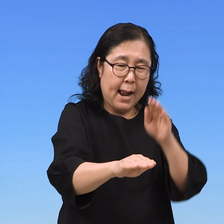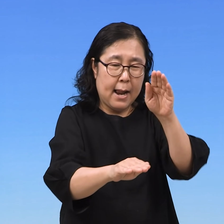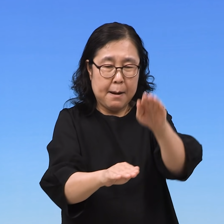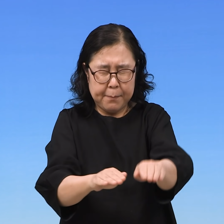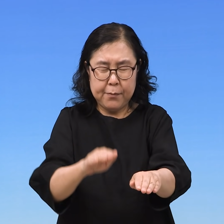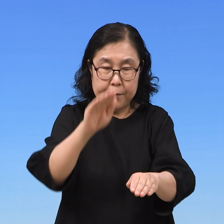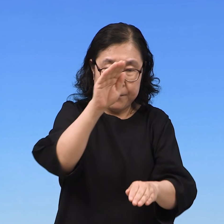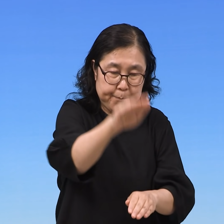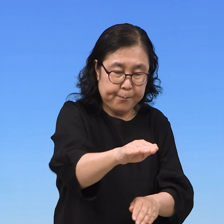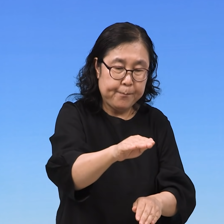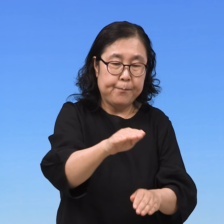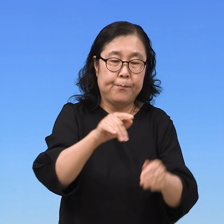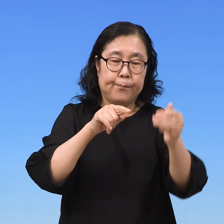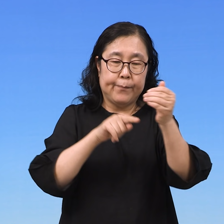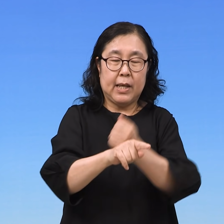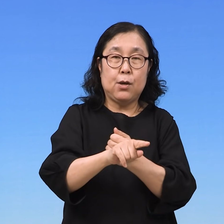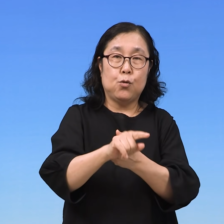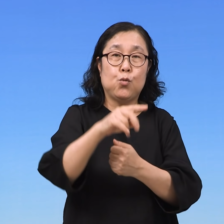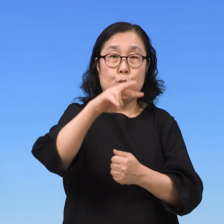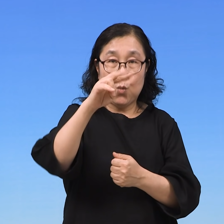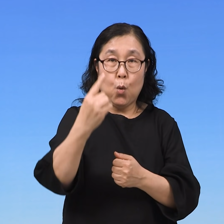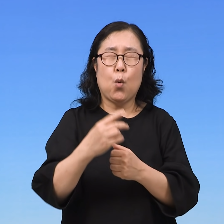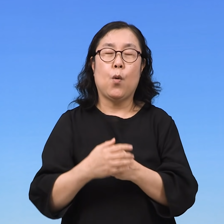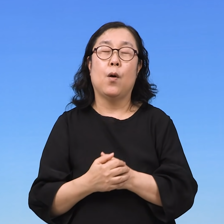그 땅을 밟음도